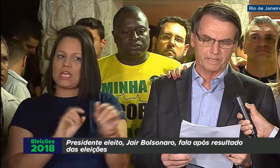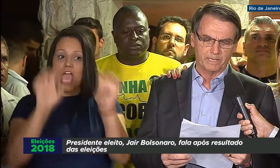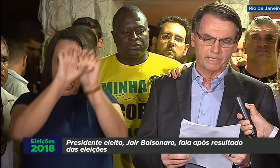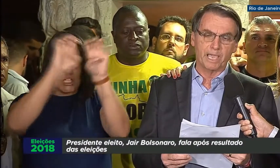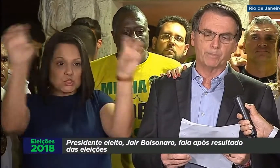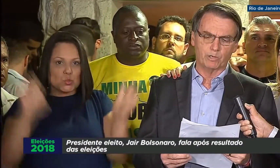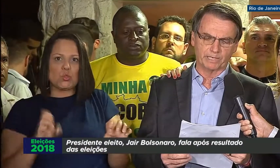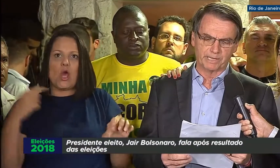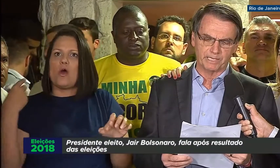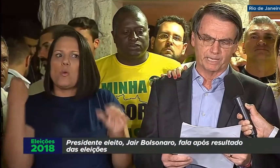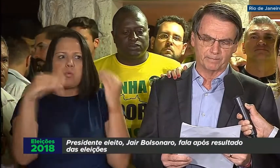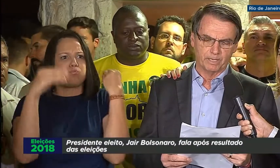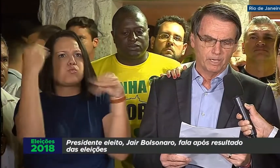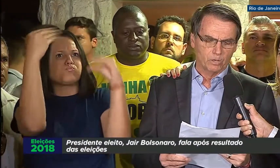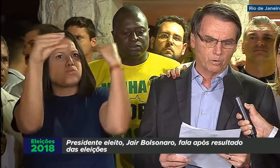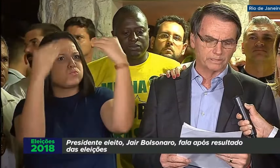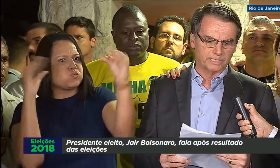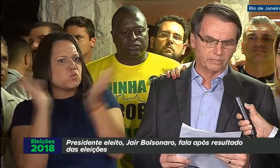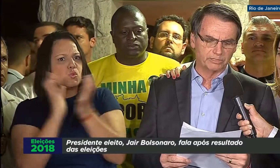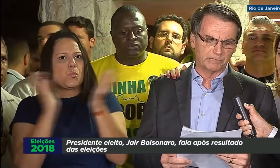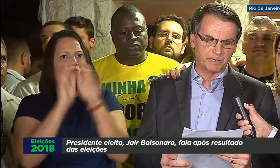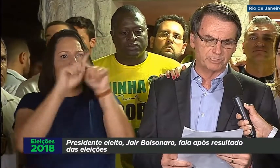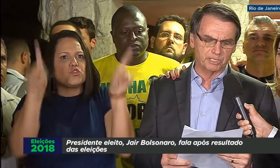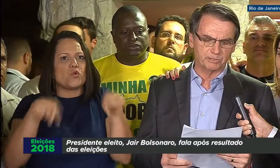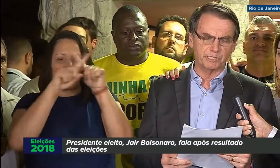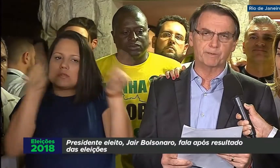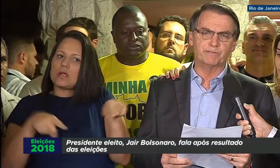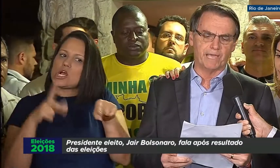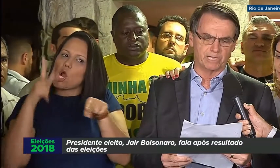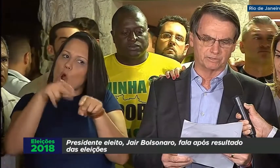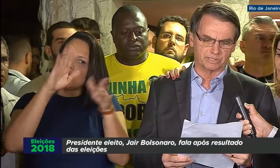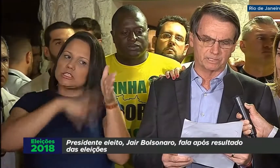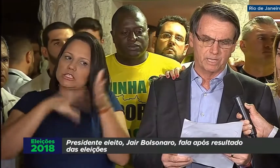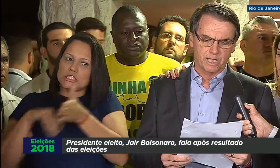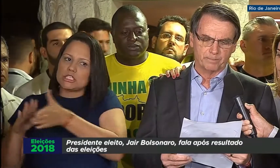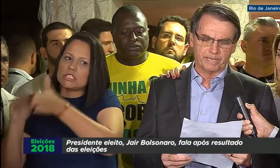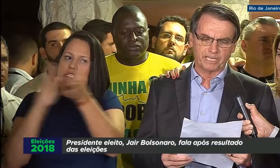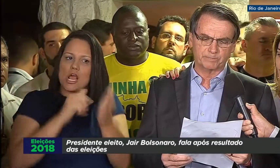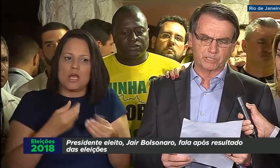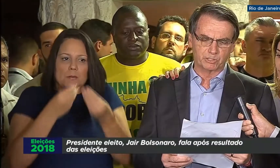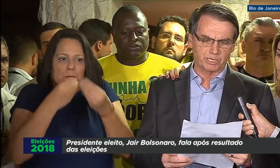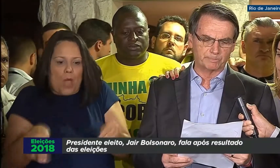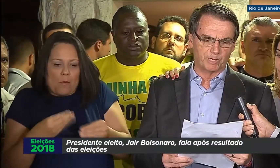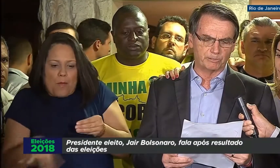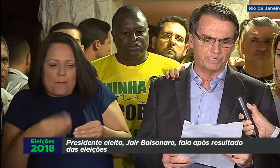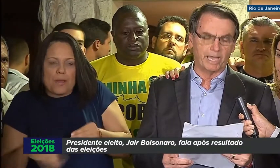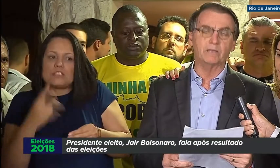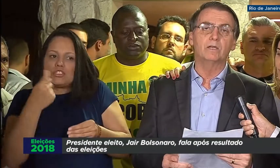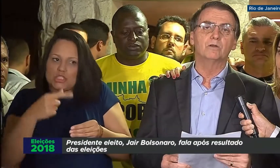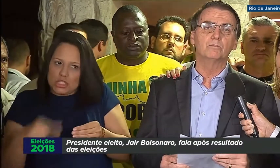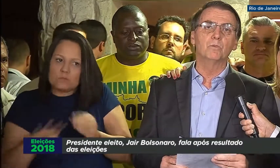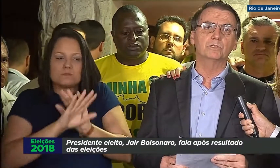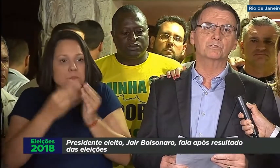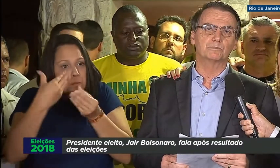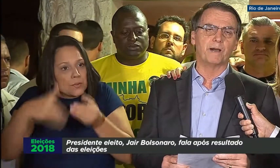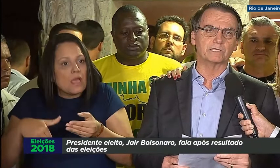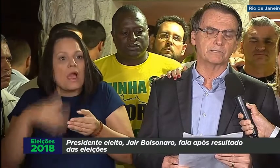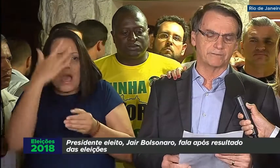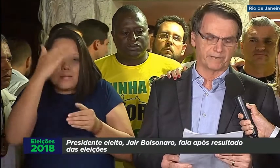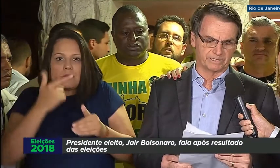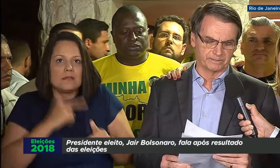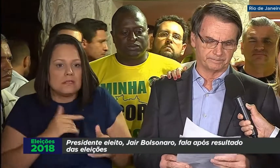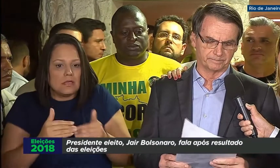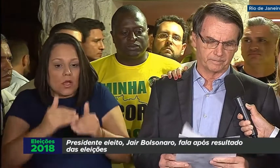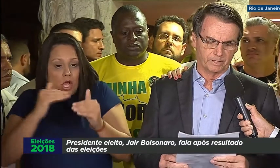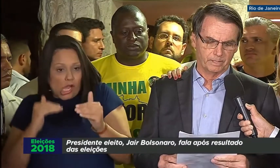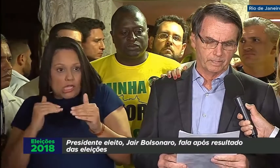estrutura e a burocracia, cortando desperdícios e privilégios, para que as pessoas possam dar muitos passos